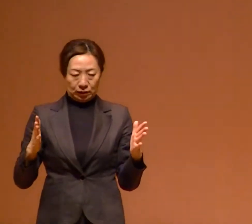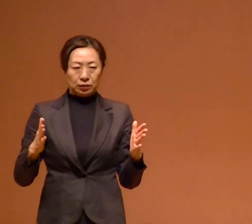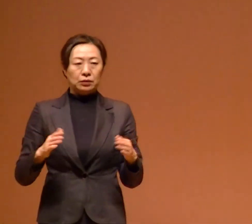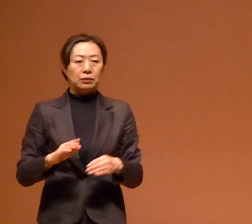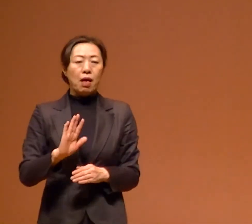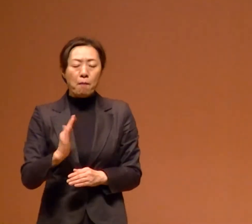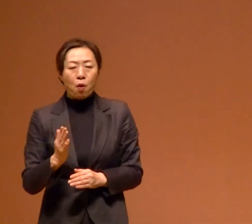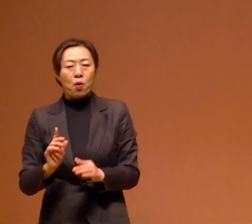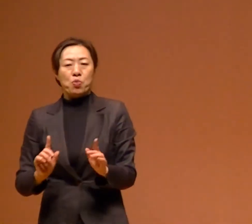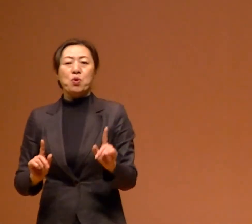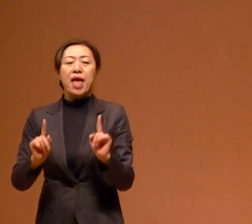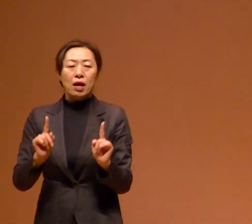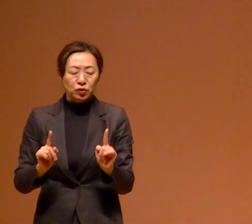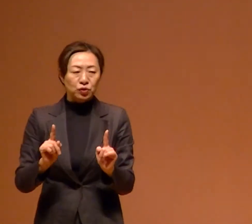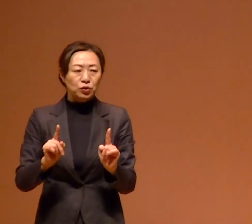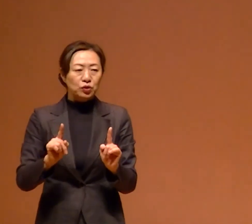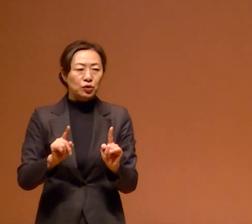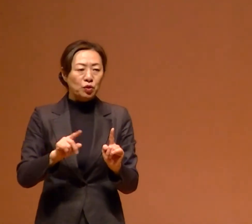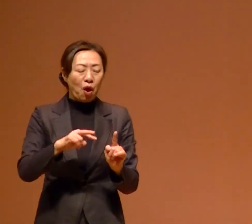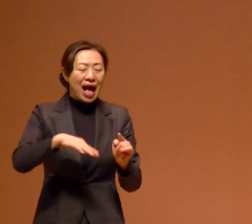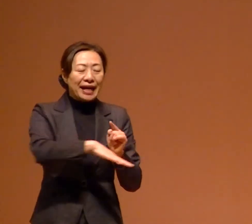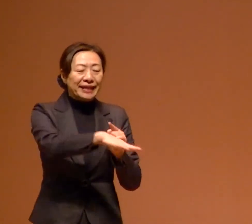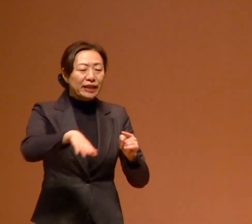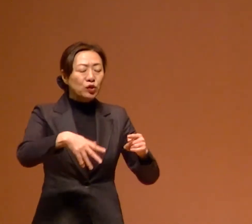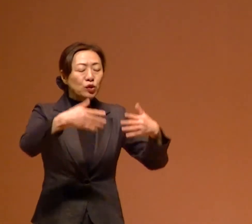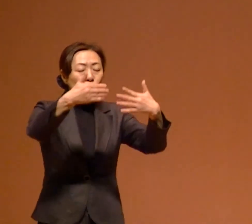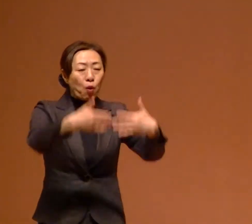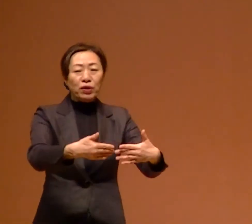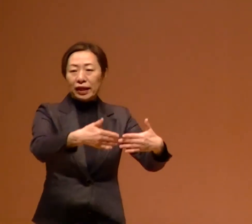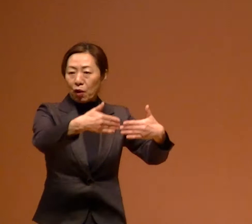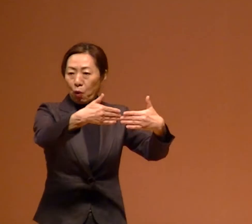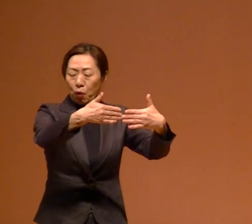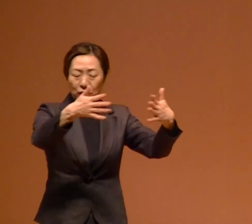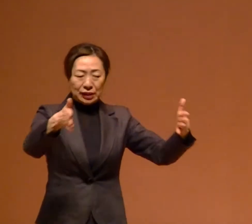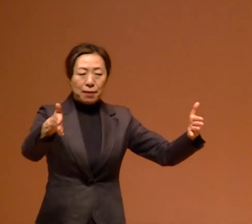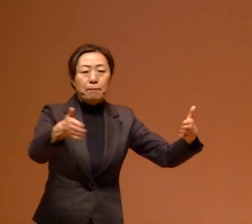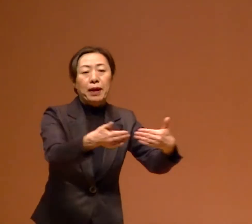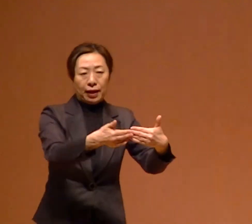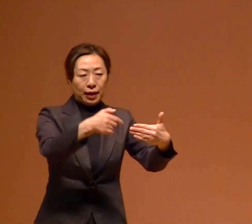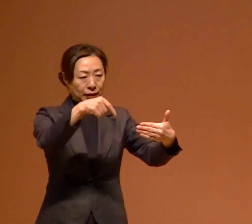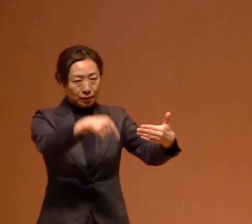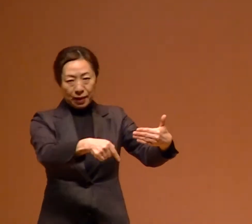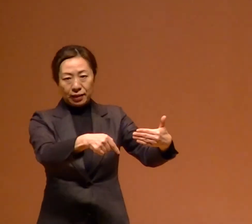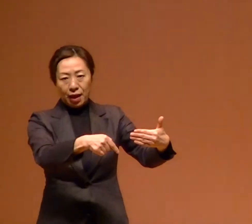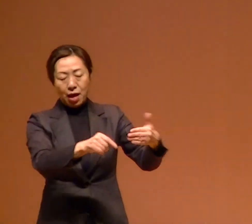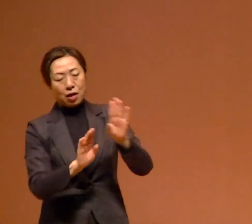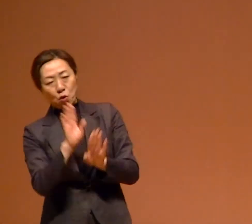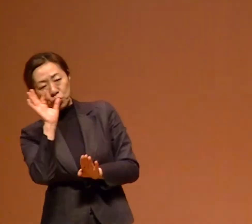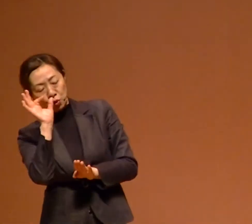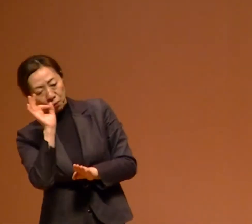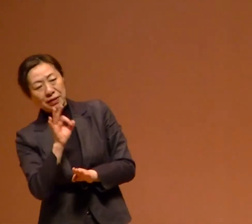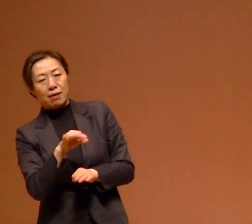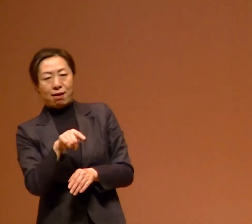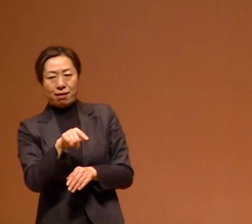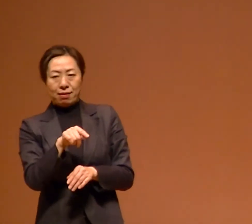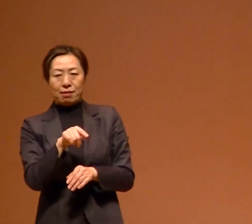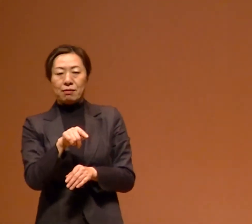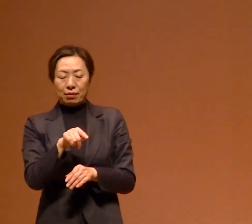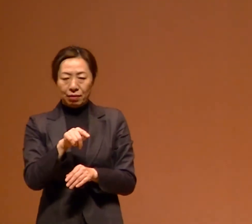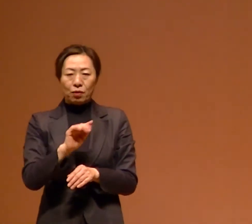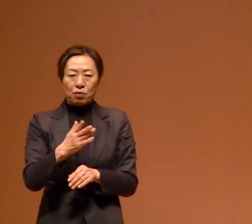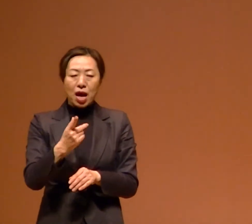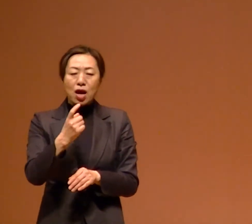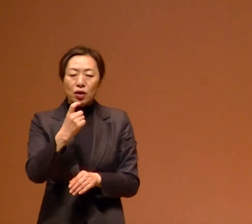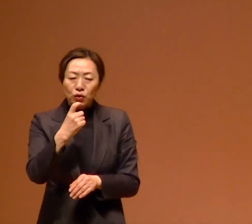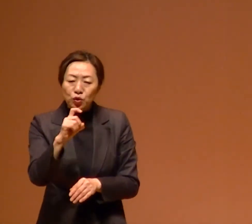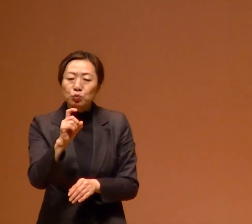でもとりあえず陸門だけ閉めて様子を見てたんです。そしたら10